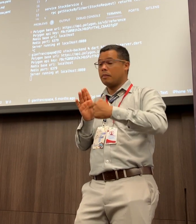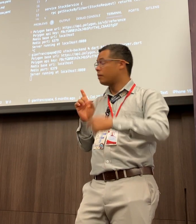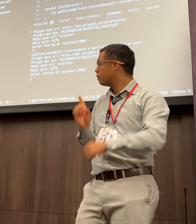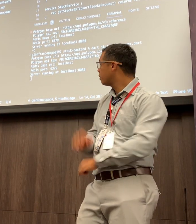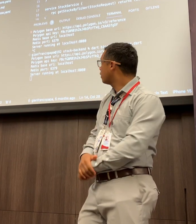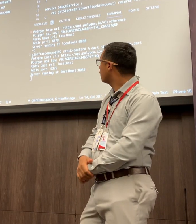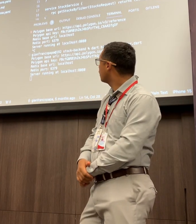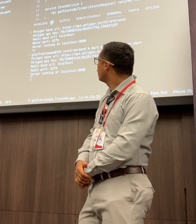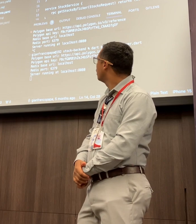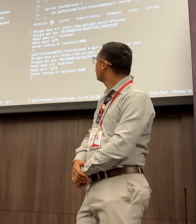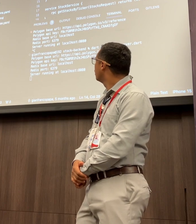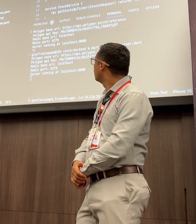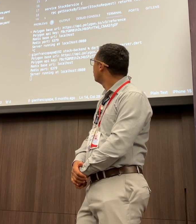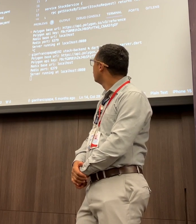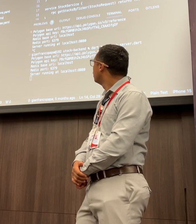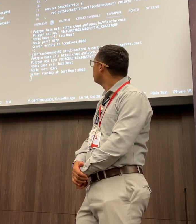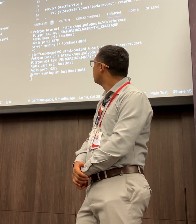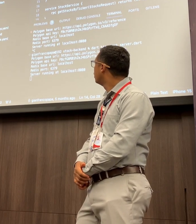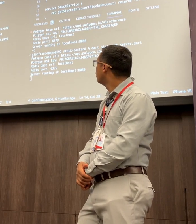que, por ejemplo, yo lo generé